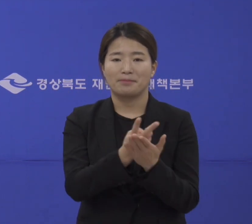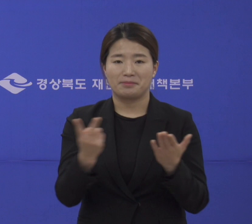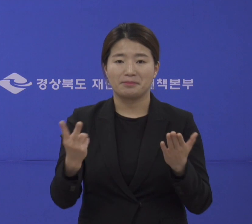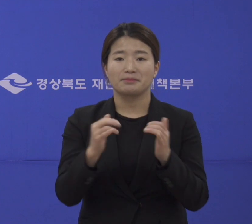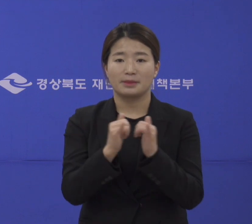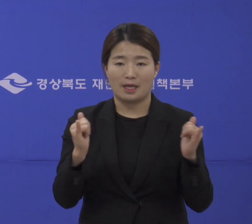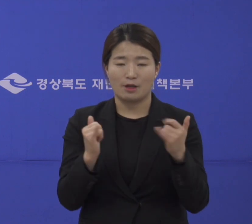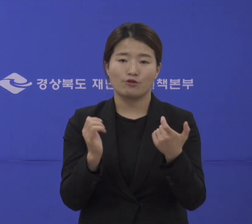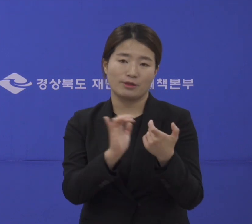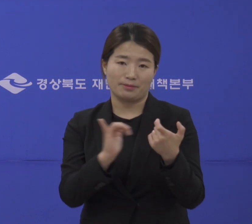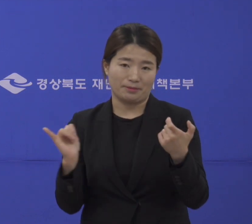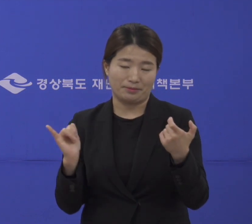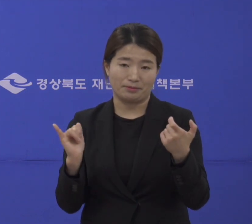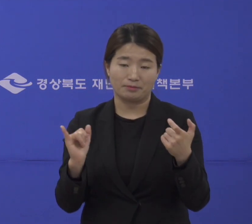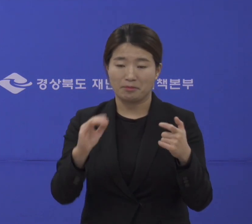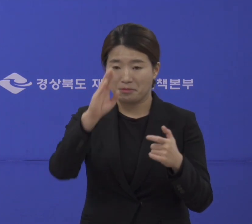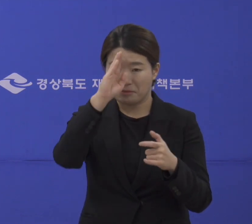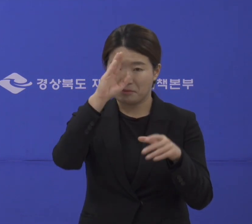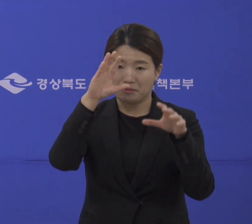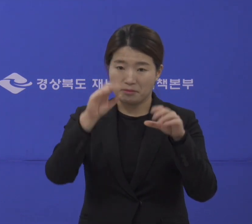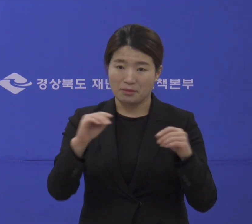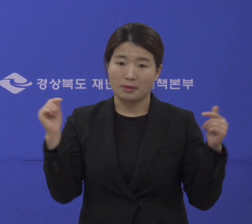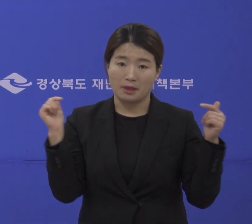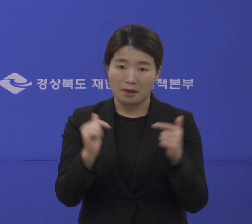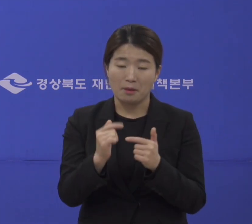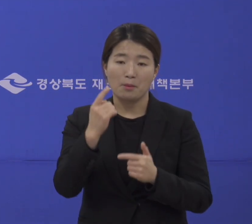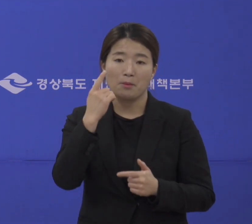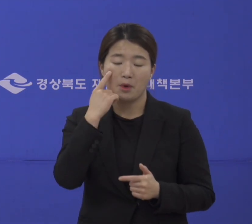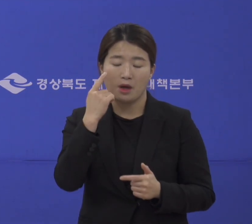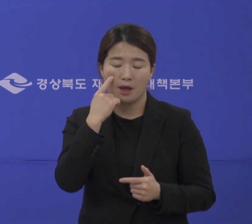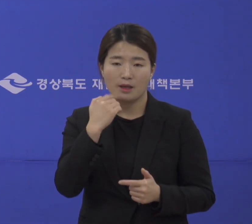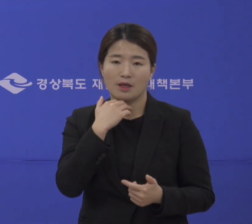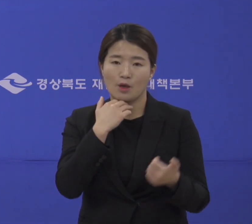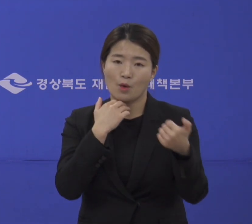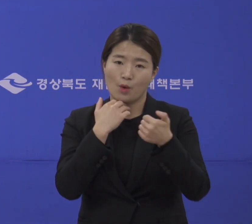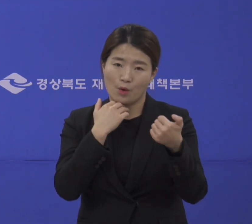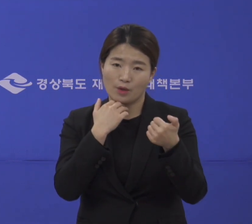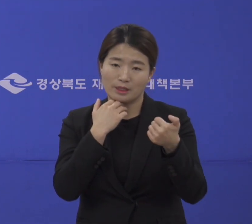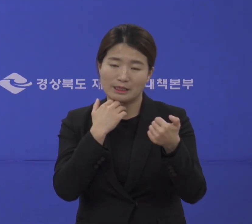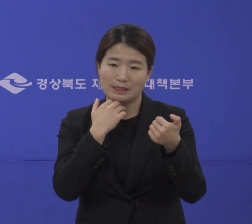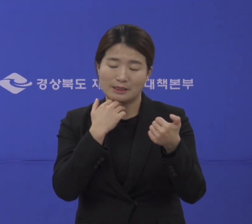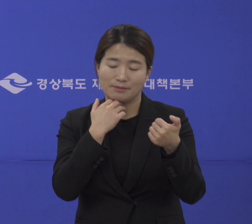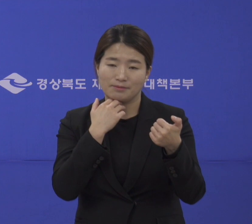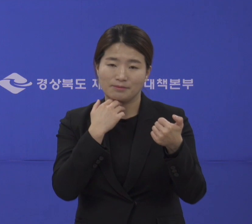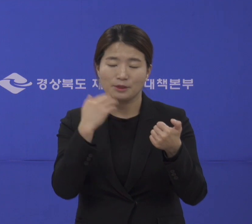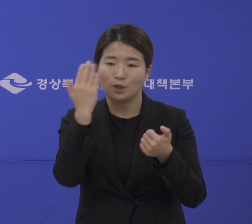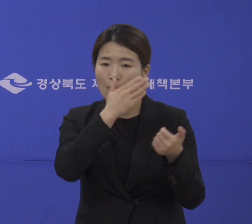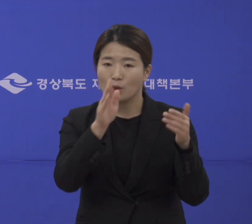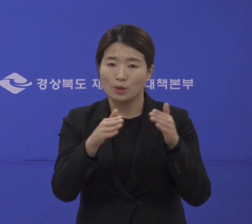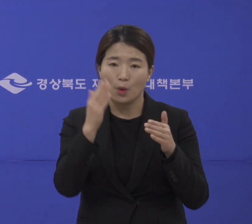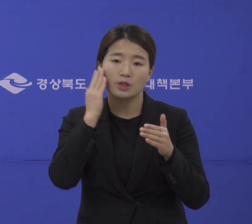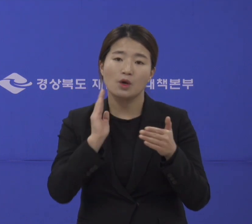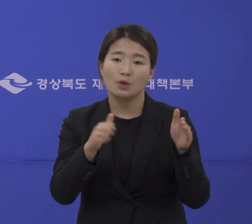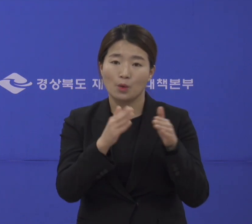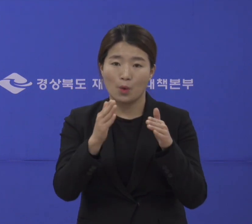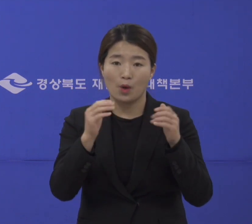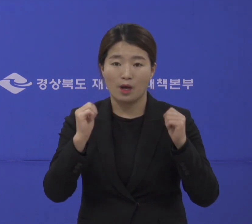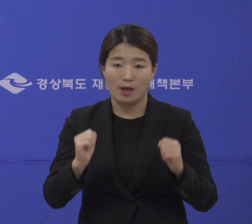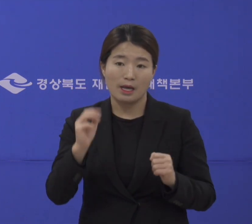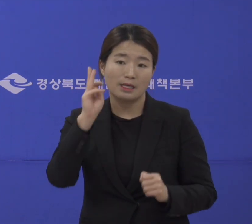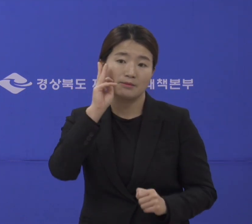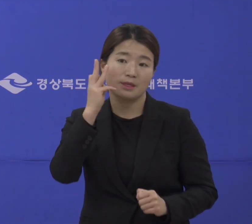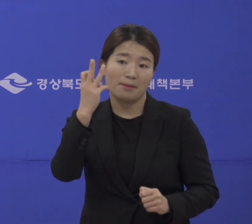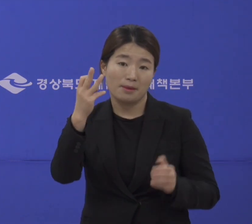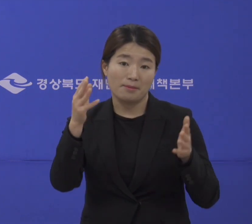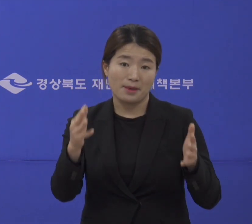완치자들 보니까 55세 남성 대남병원에 계시던 분인데 13일 만에